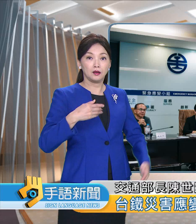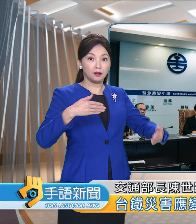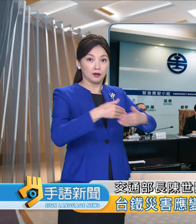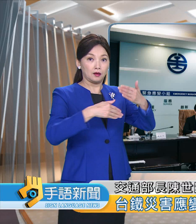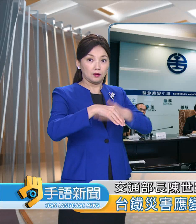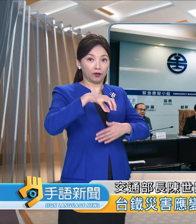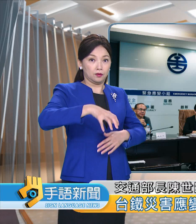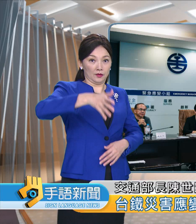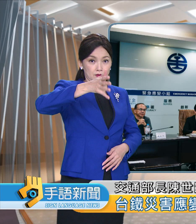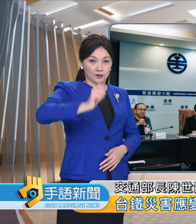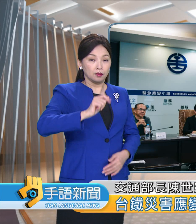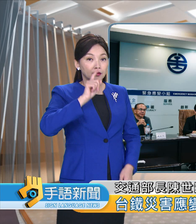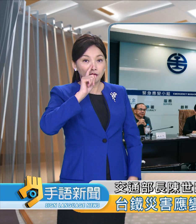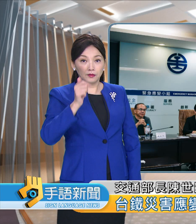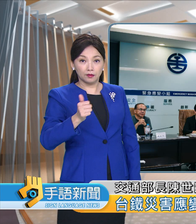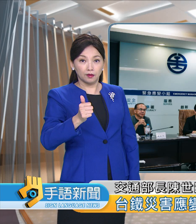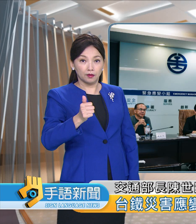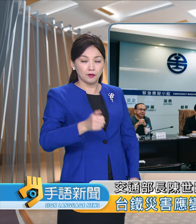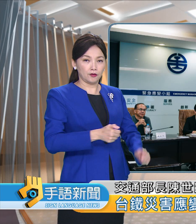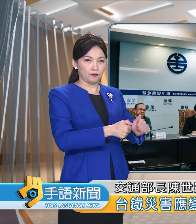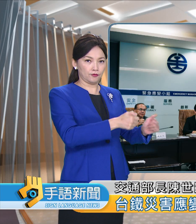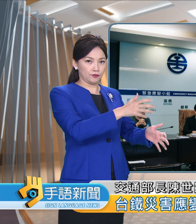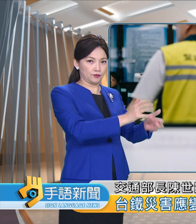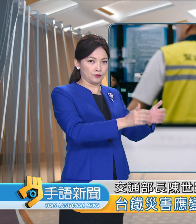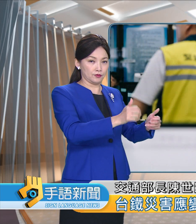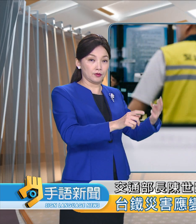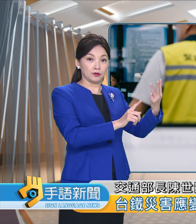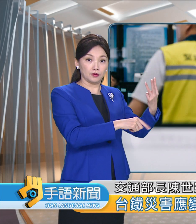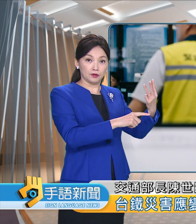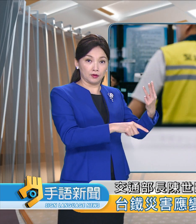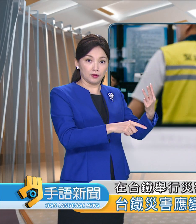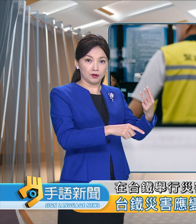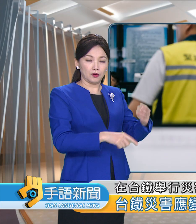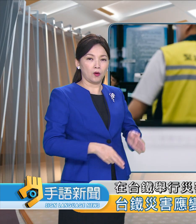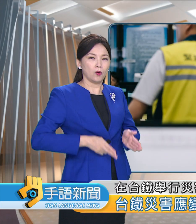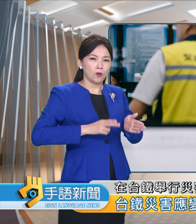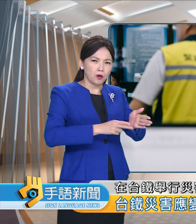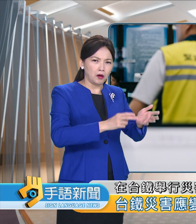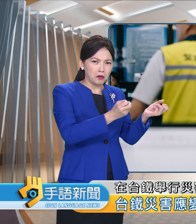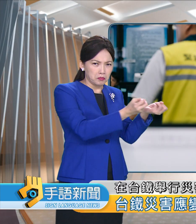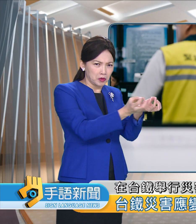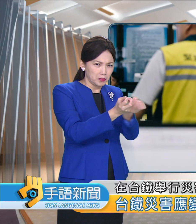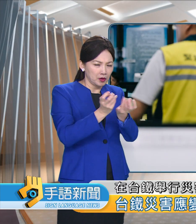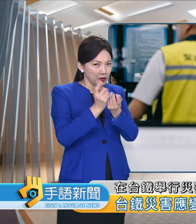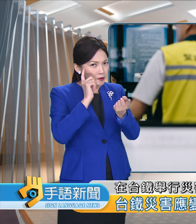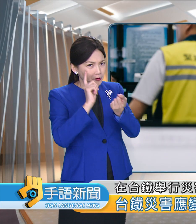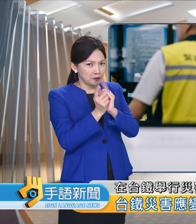交通部长陈世凯昨天和三位次长在台铁举行灾害应变会